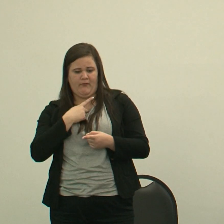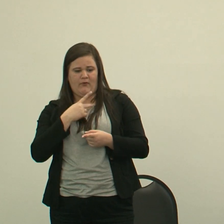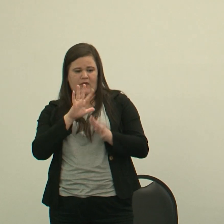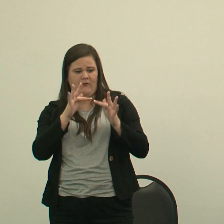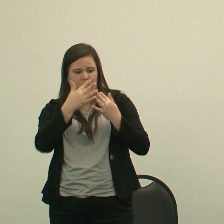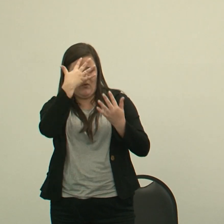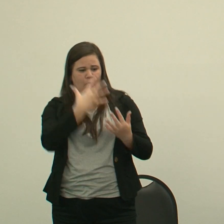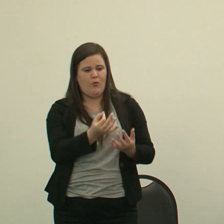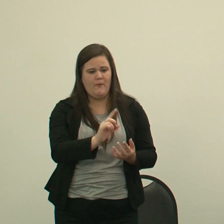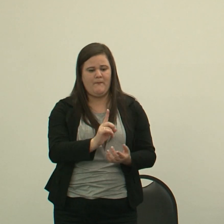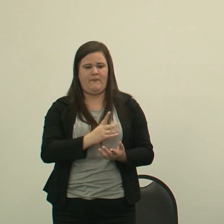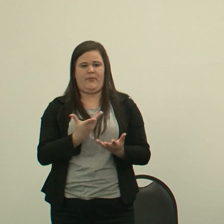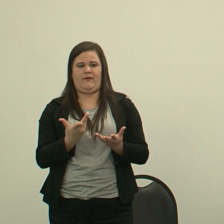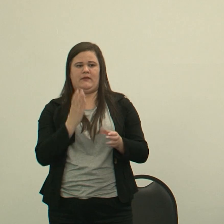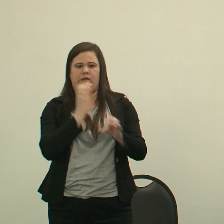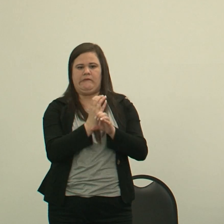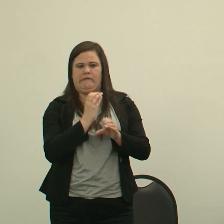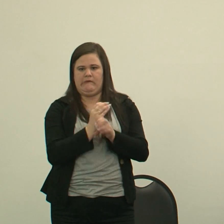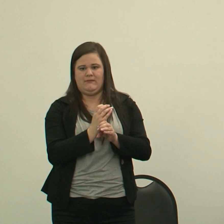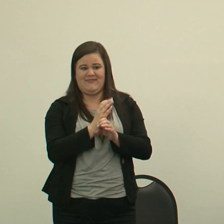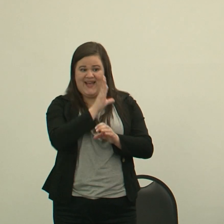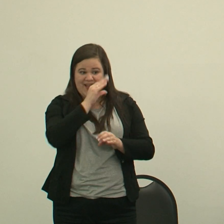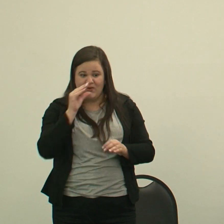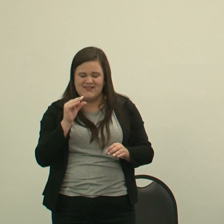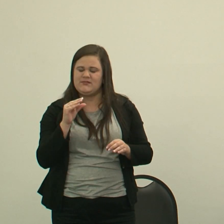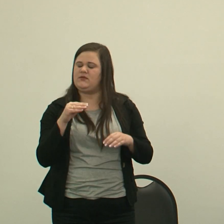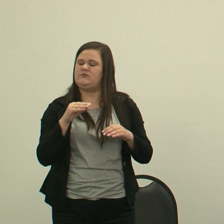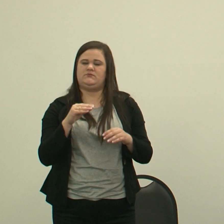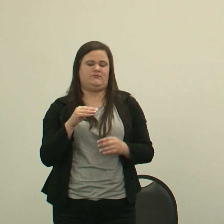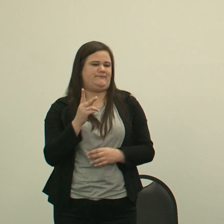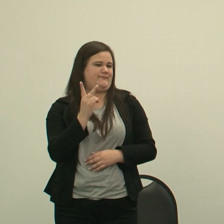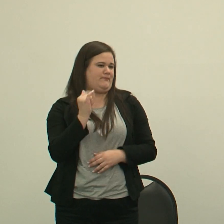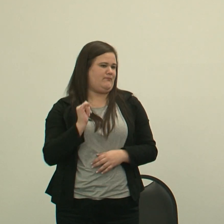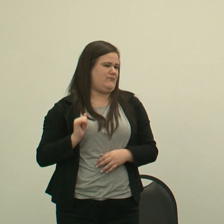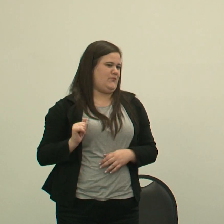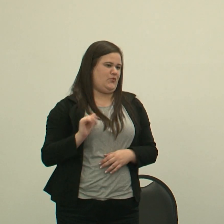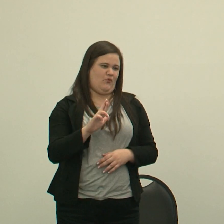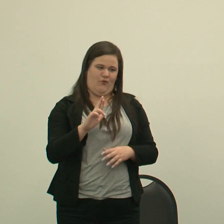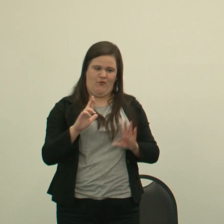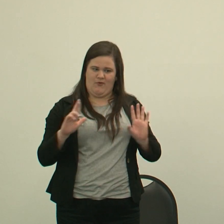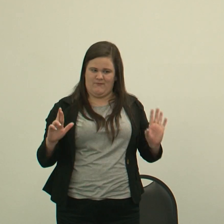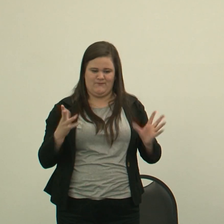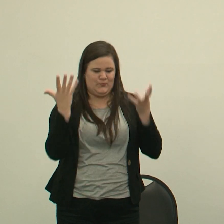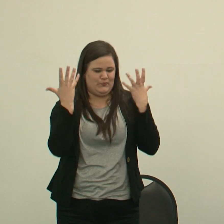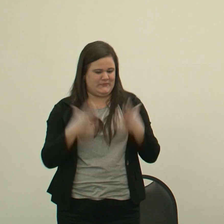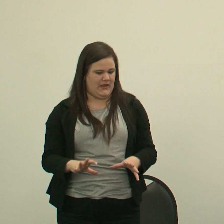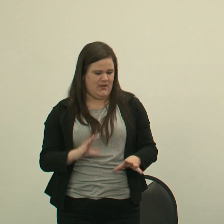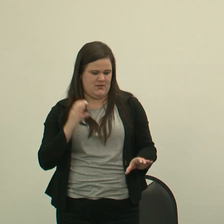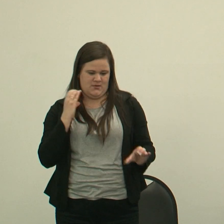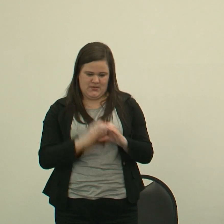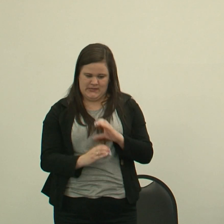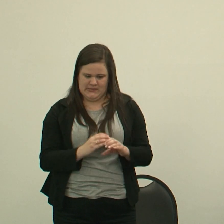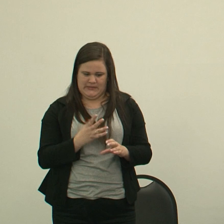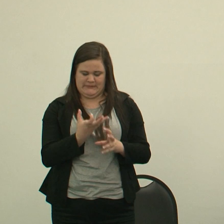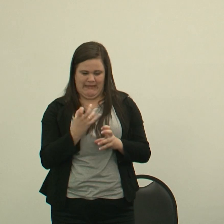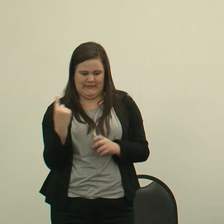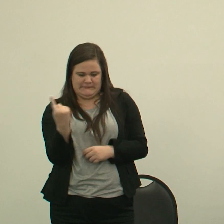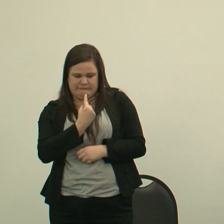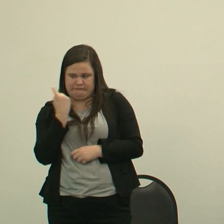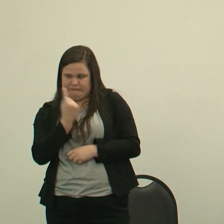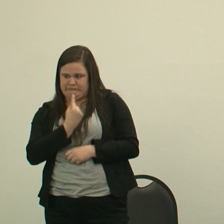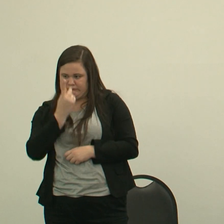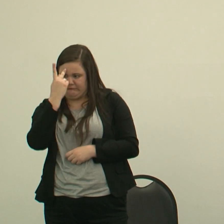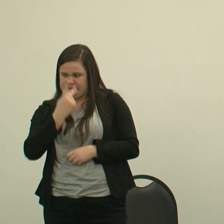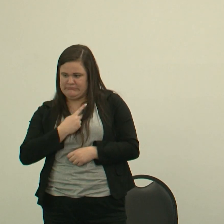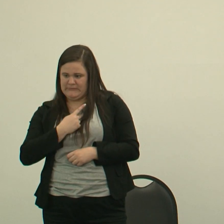como gostaria. Adolescente, então, é uma época que quer fugir demais disso. Que não é um tipo de solidão diferente, mas é